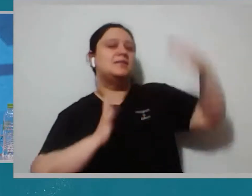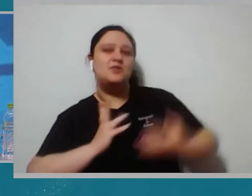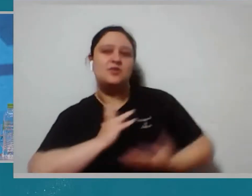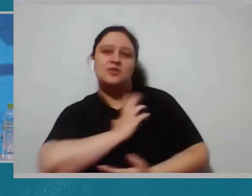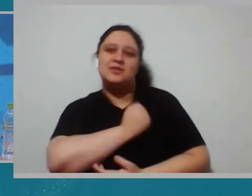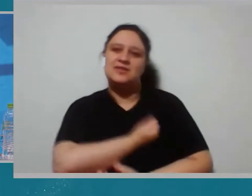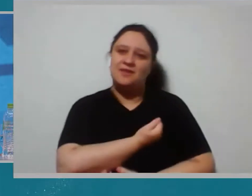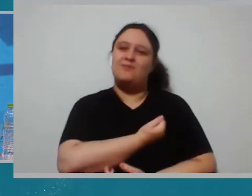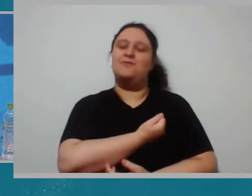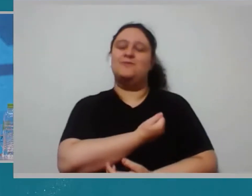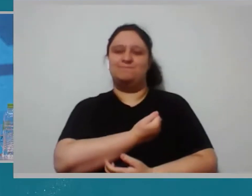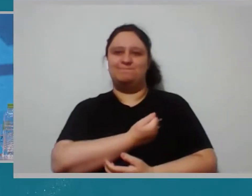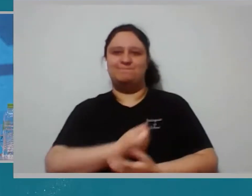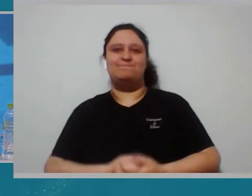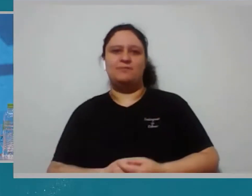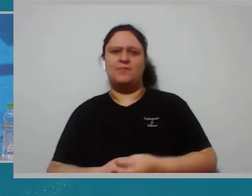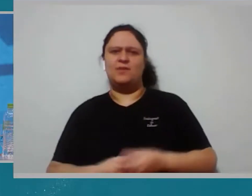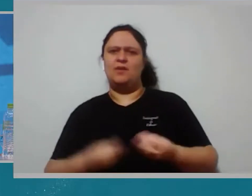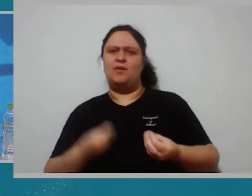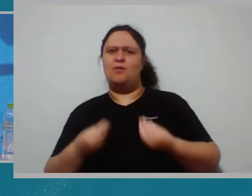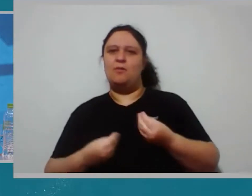Mas nós somos salvos no Espírito.